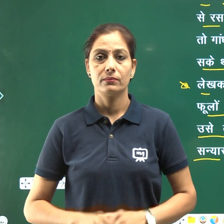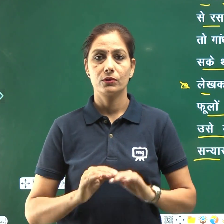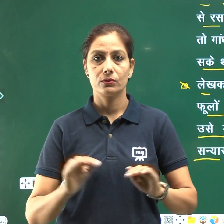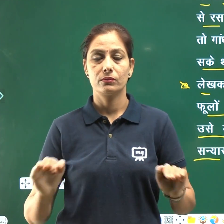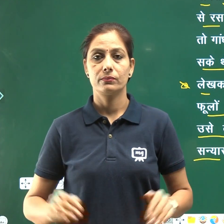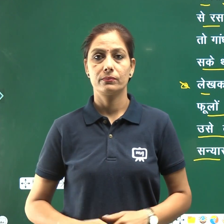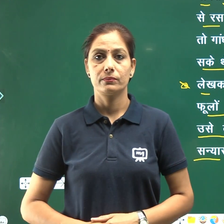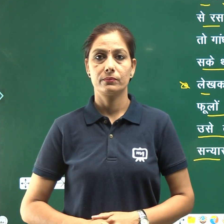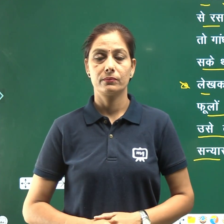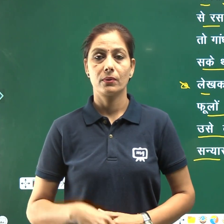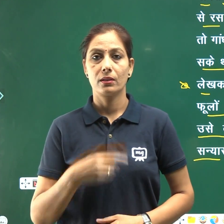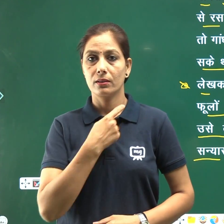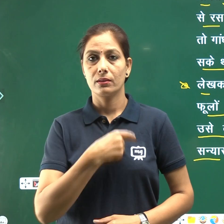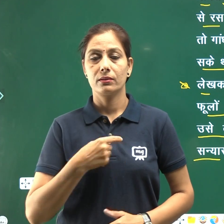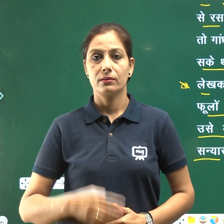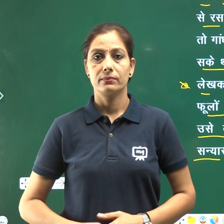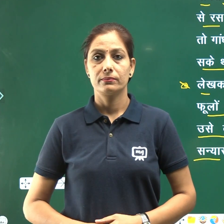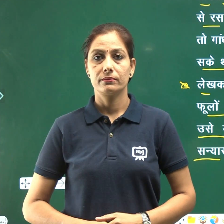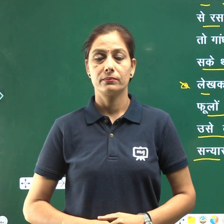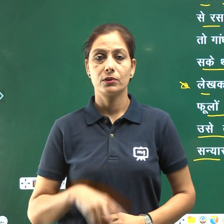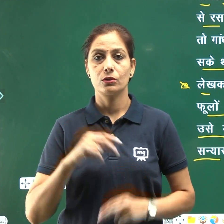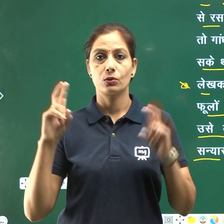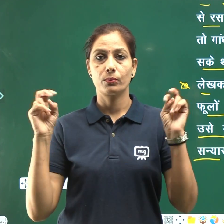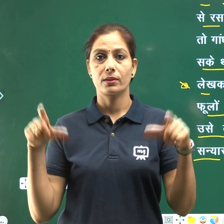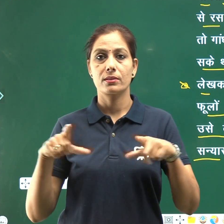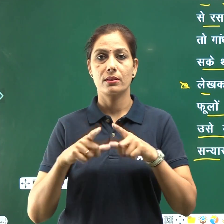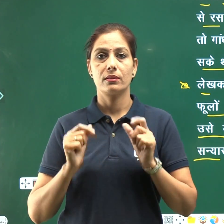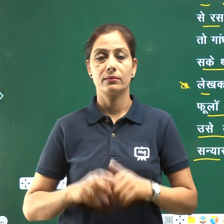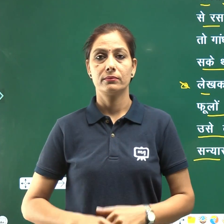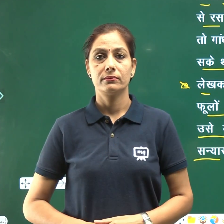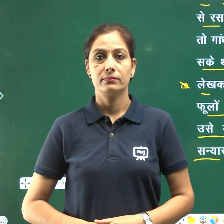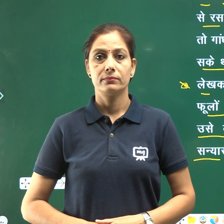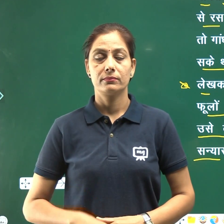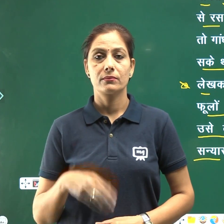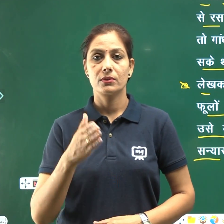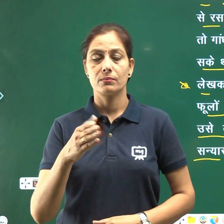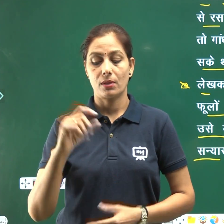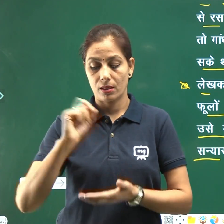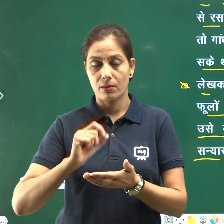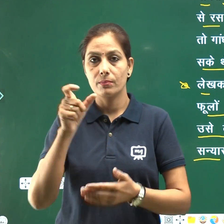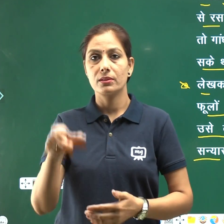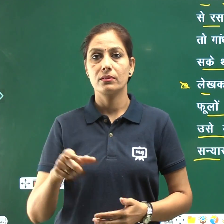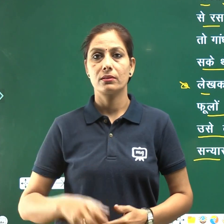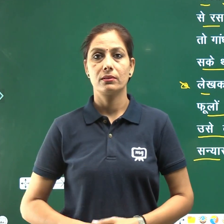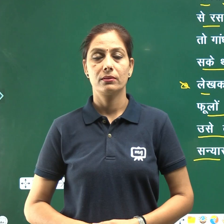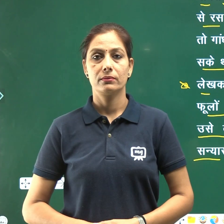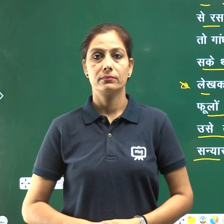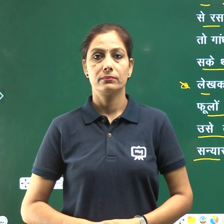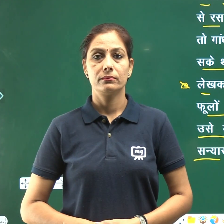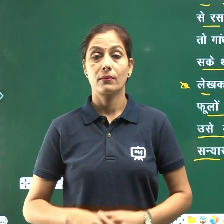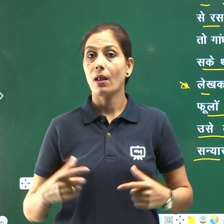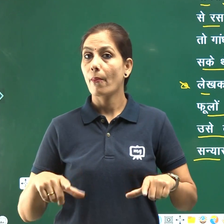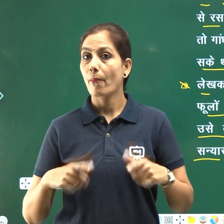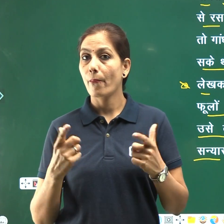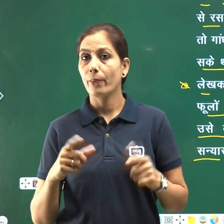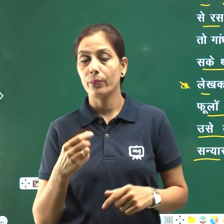बच्चों, ये था इस अध्याय का सार, जिसमें लेखक ने शीरीष के